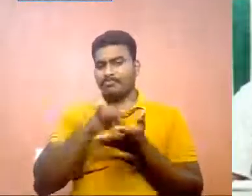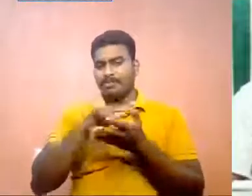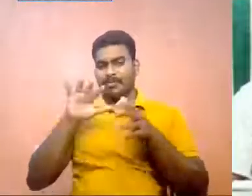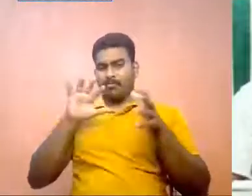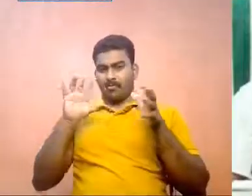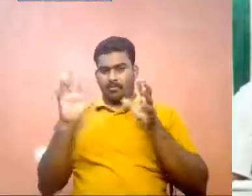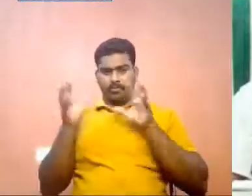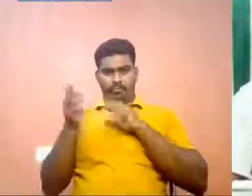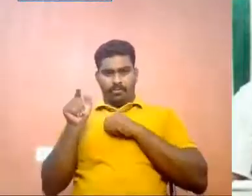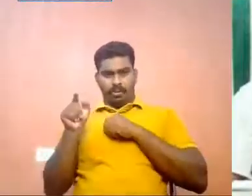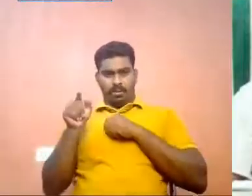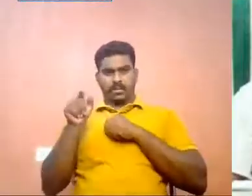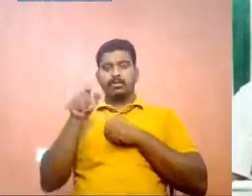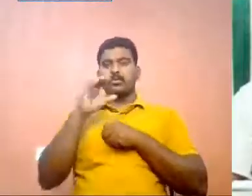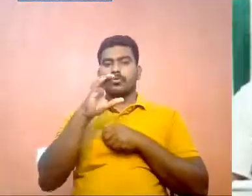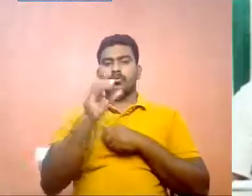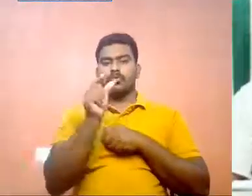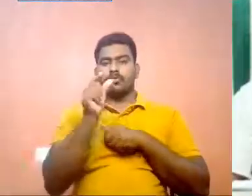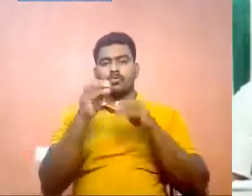പരിഗണിക്കുന്നതുമായി ബന്ധപ്പെട്ട